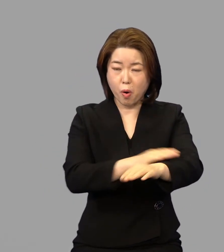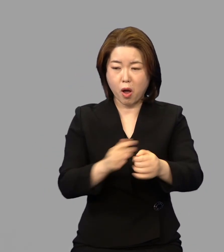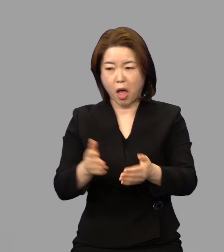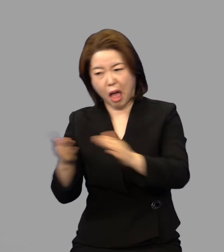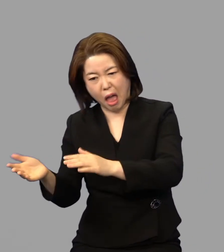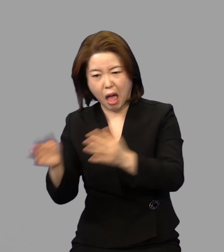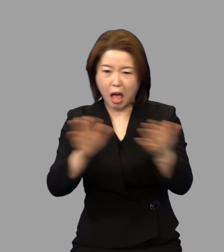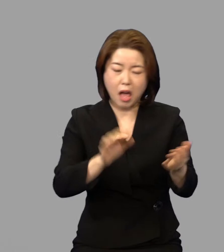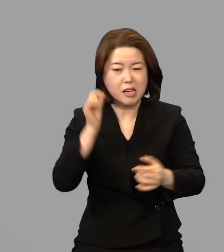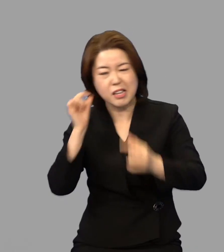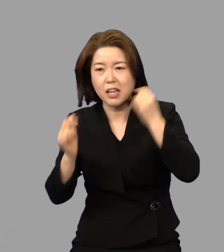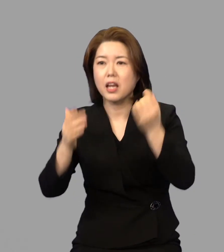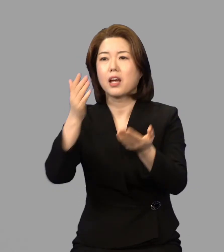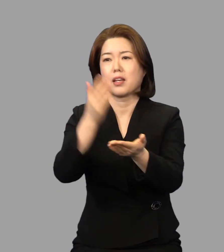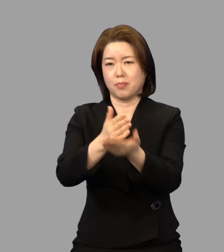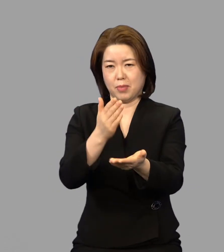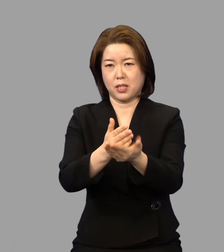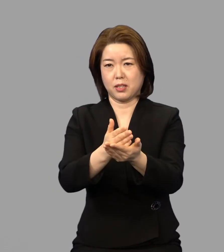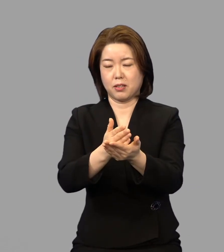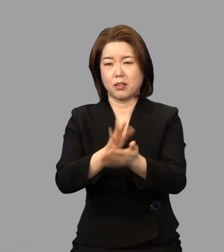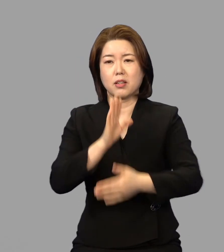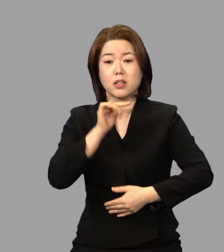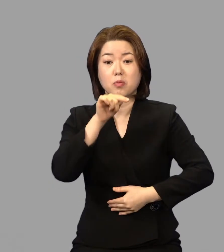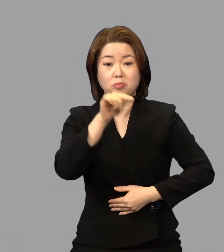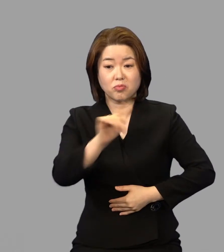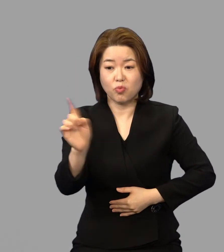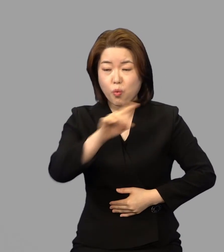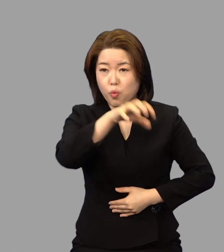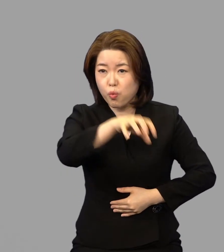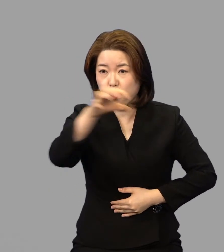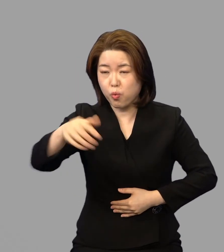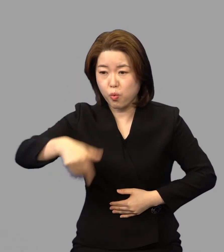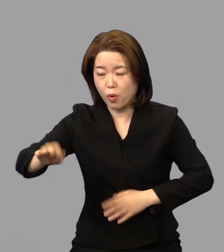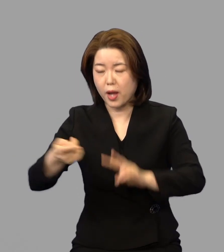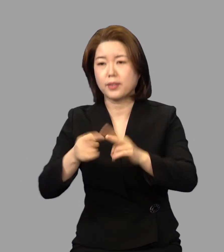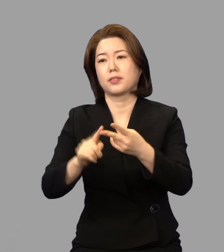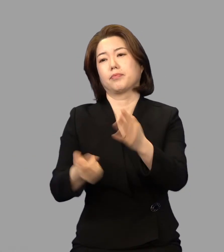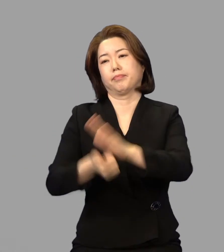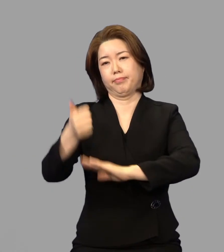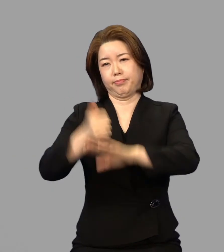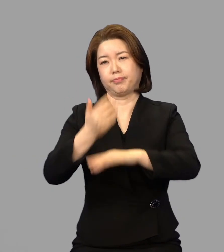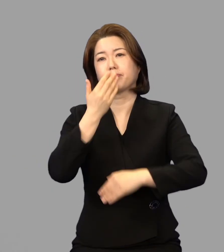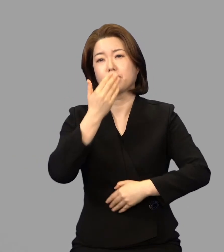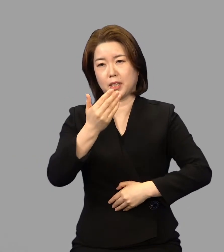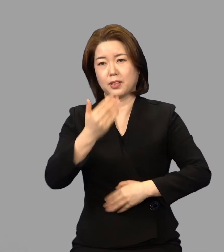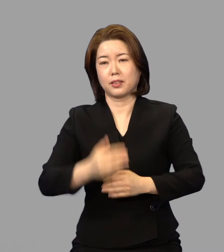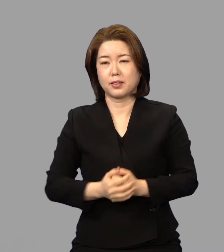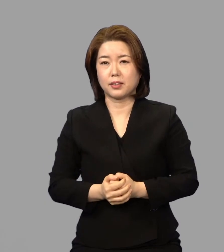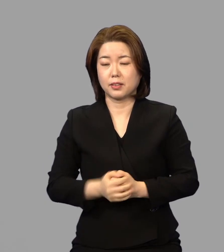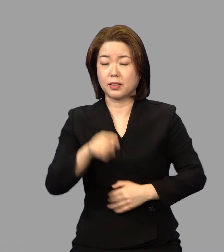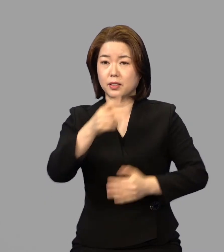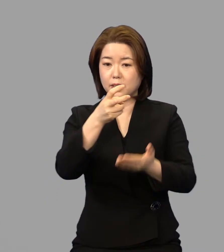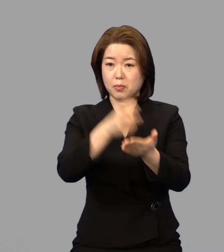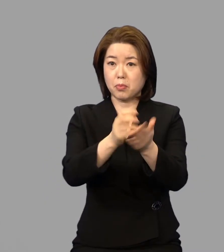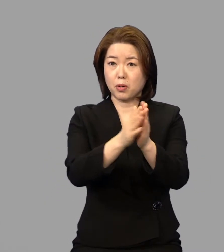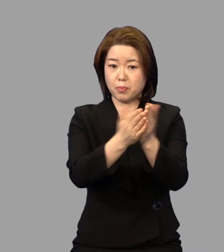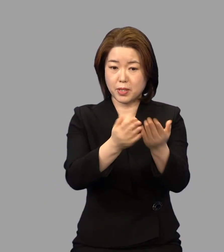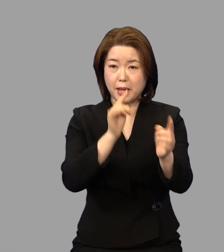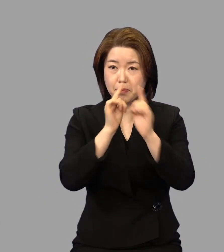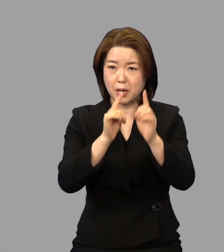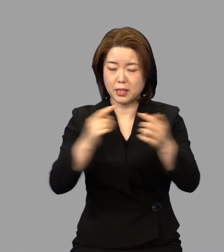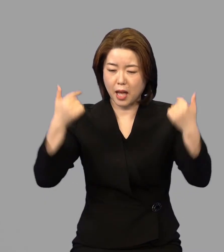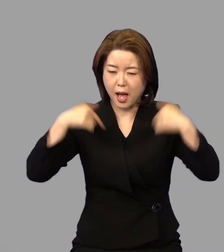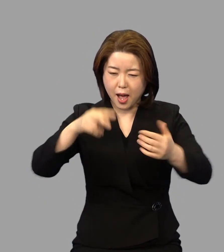치우치지 않도록 하여라. 그러면 네가 어디를 가든지 성공할 것이다. 이 율법책의 말씀을